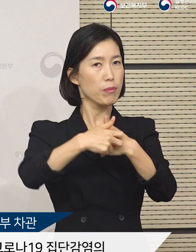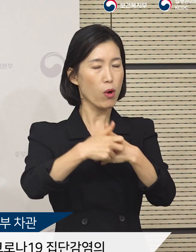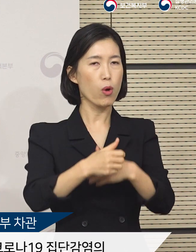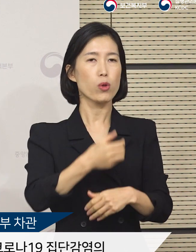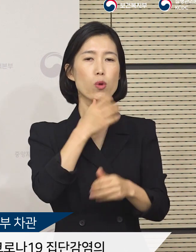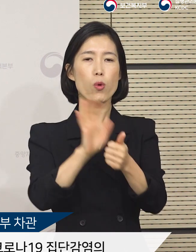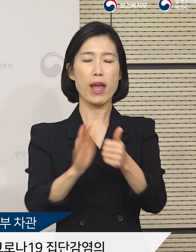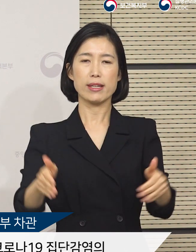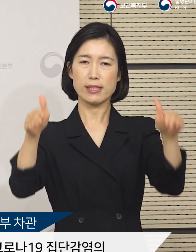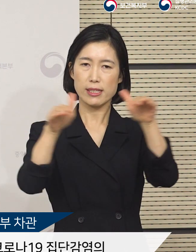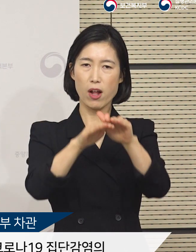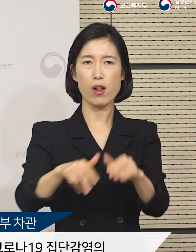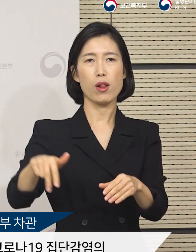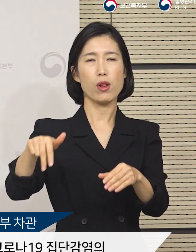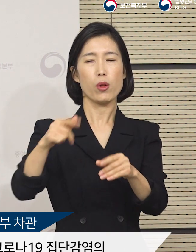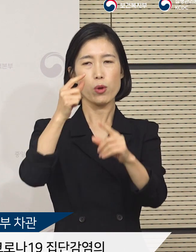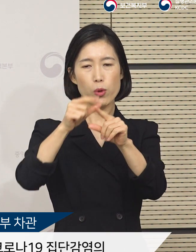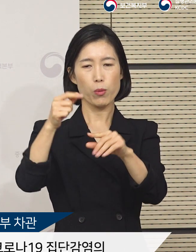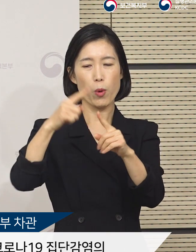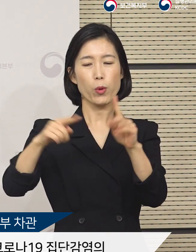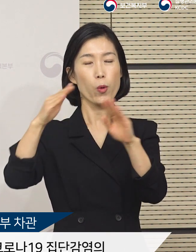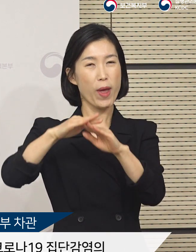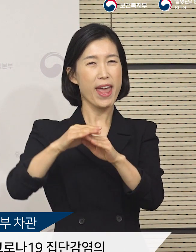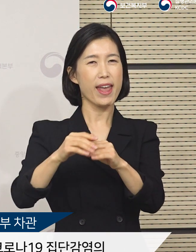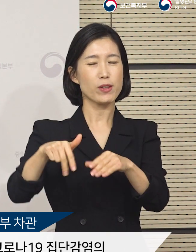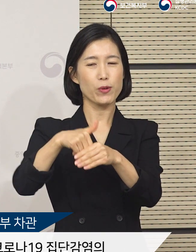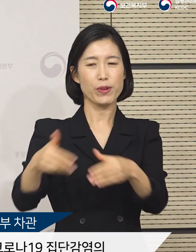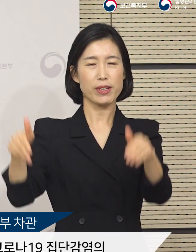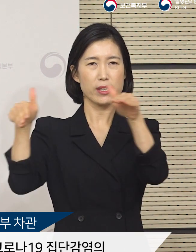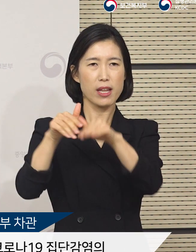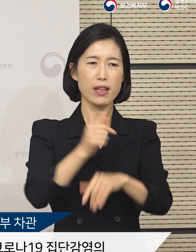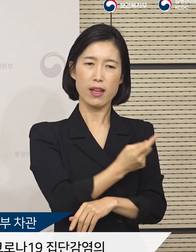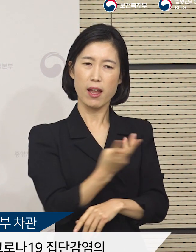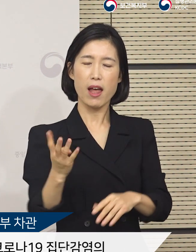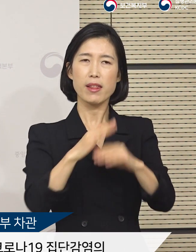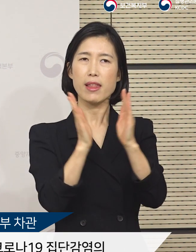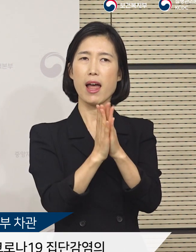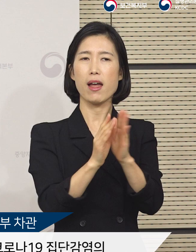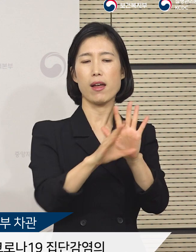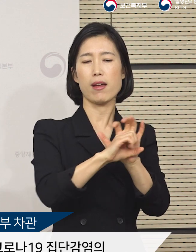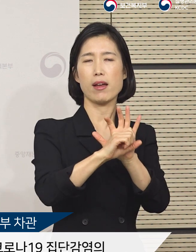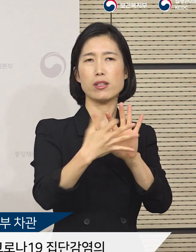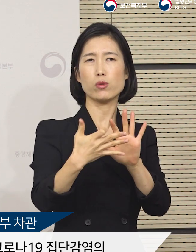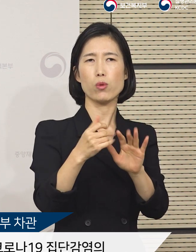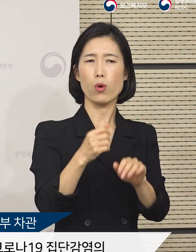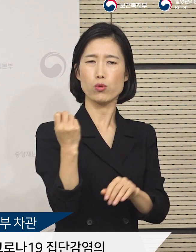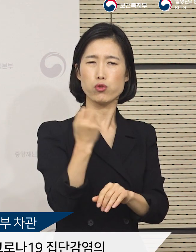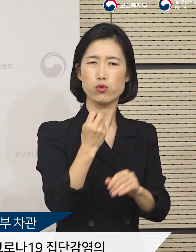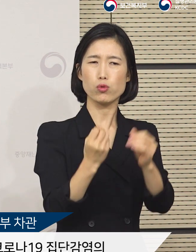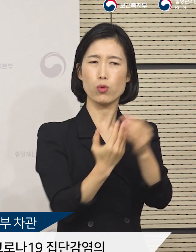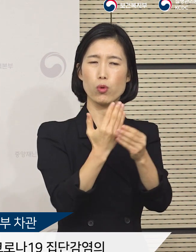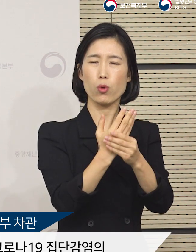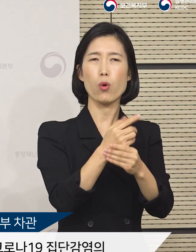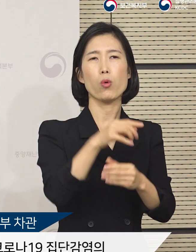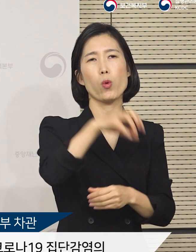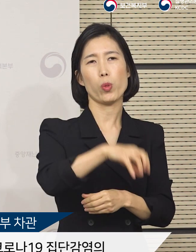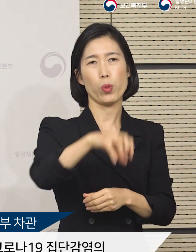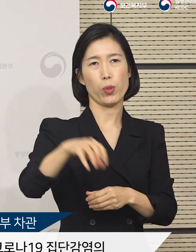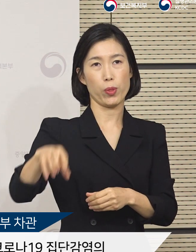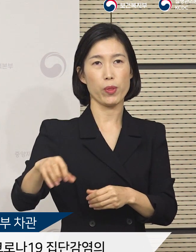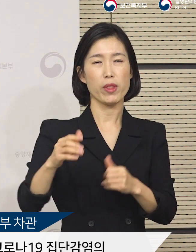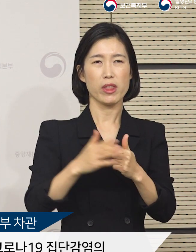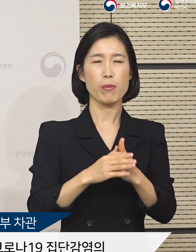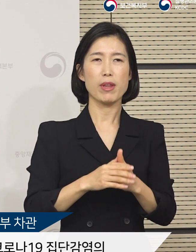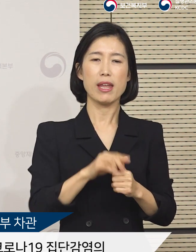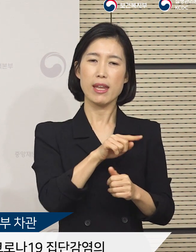요양시설, 교회 등의 종교시설은 코로나19 집단 감염의 발생 빈도가 높았던 시설로서